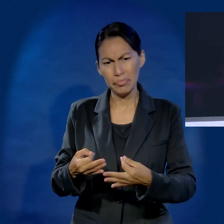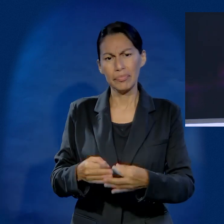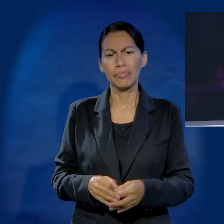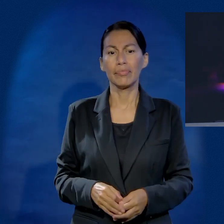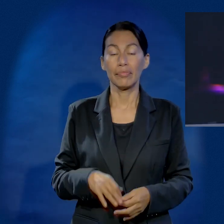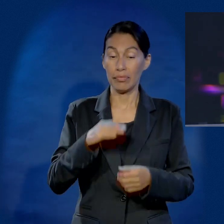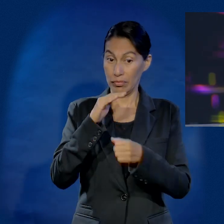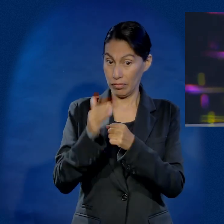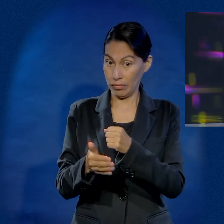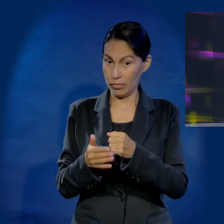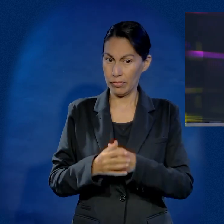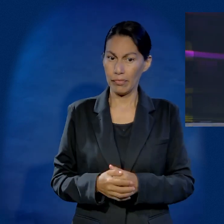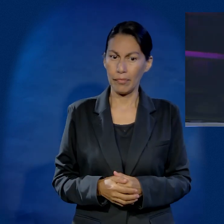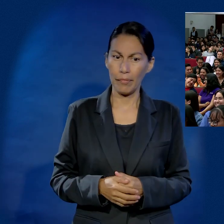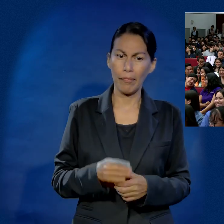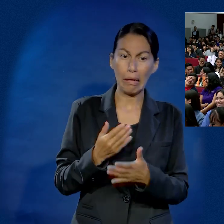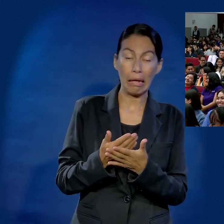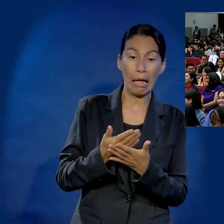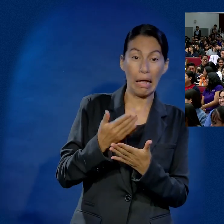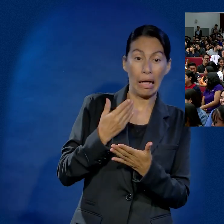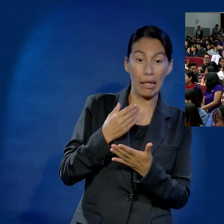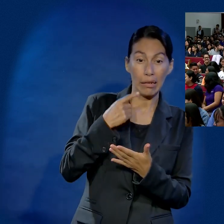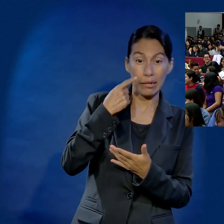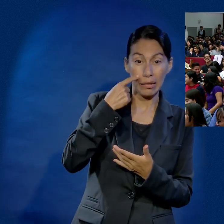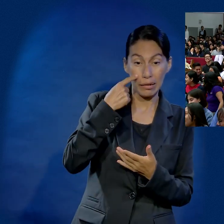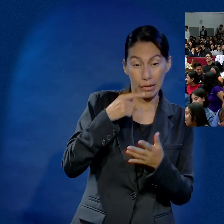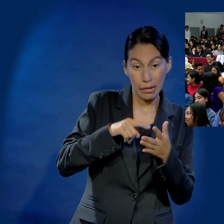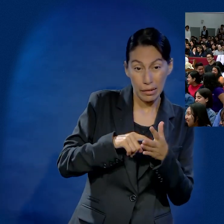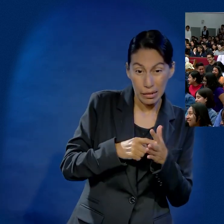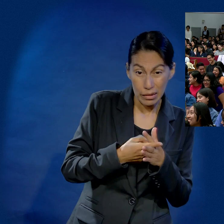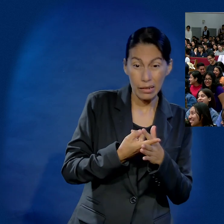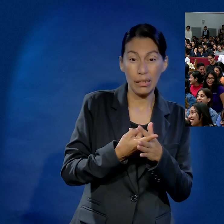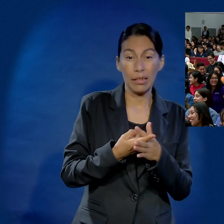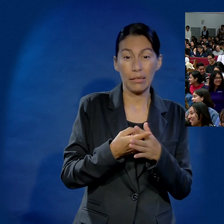por hablar. Fíjate bien antes de empezar.